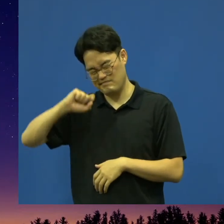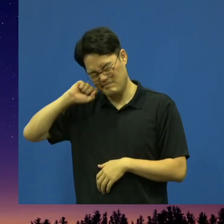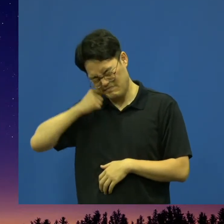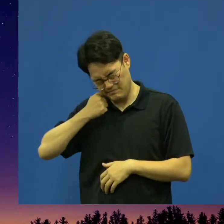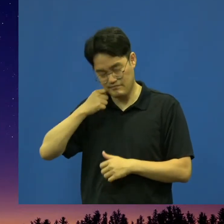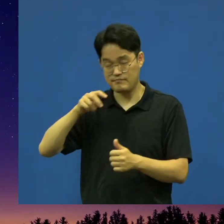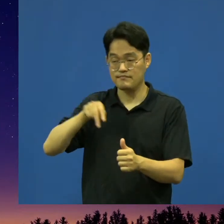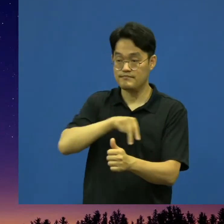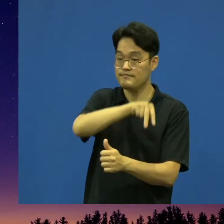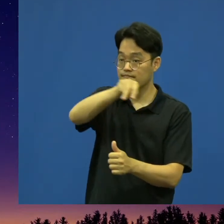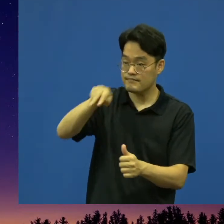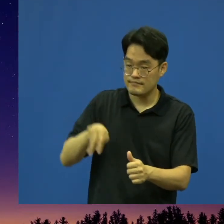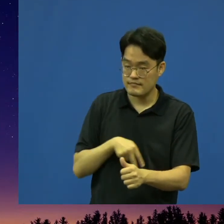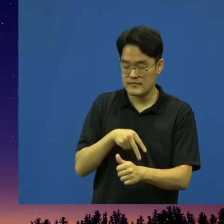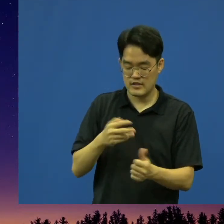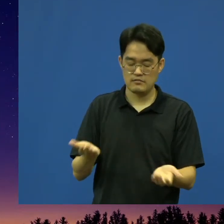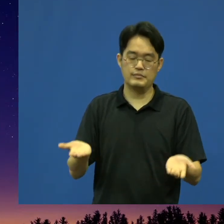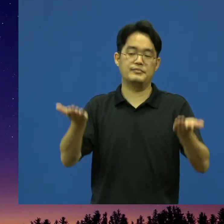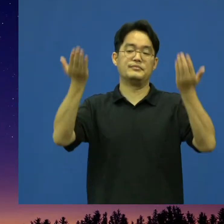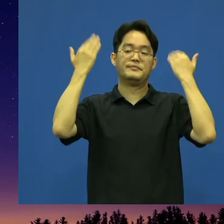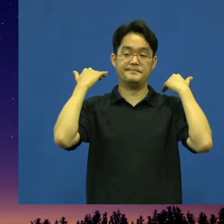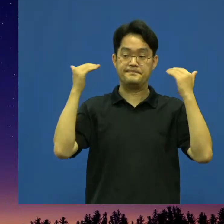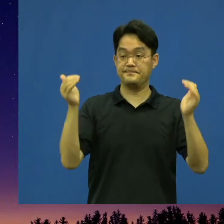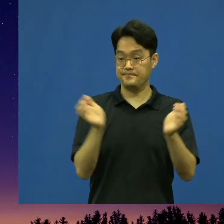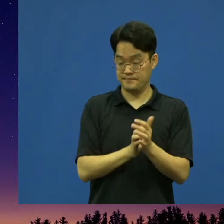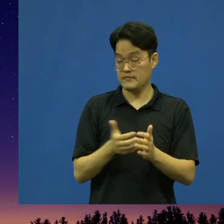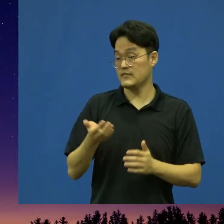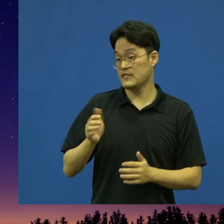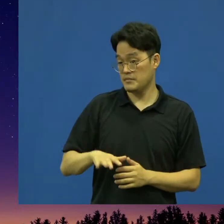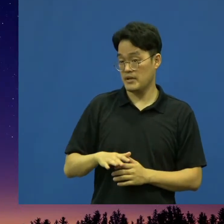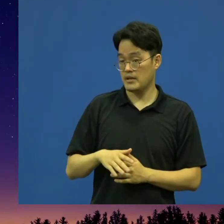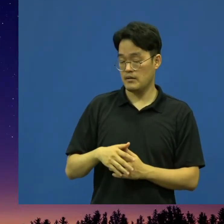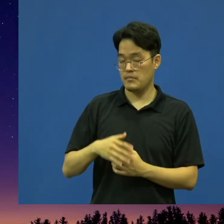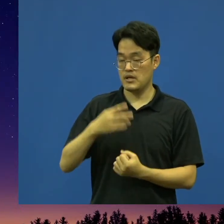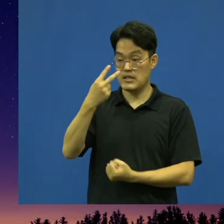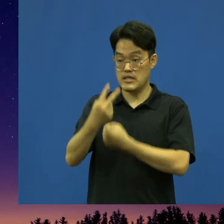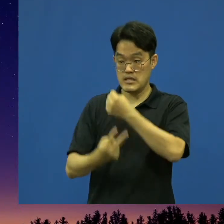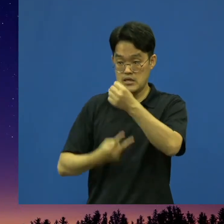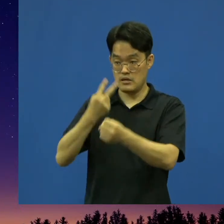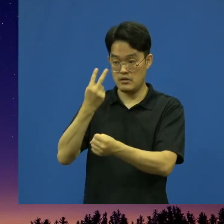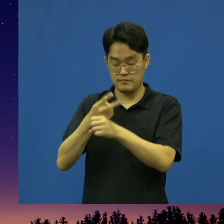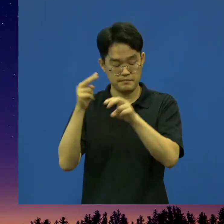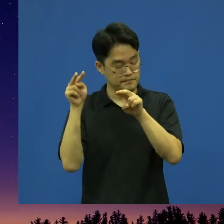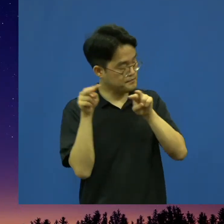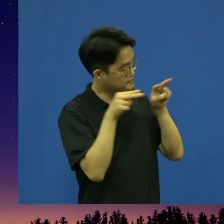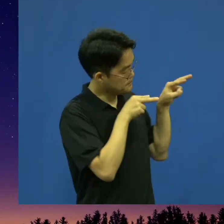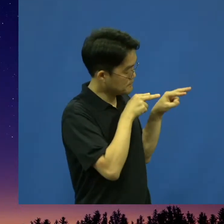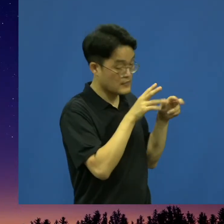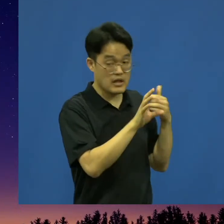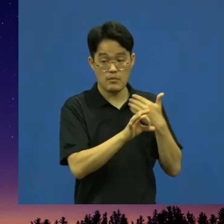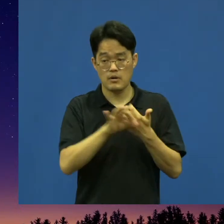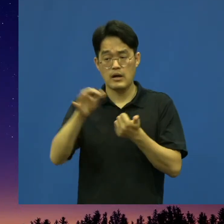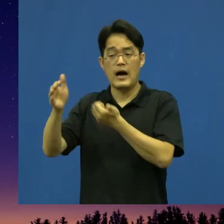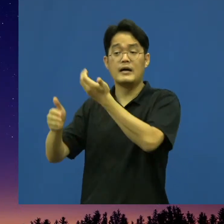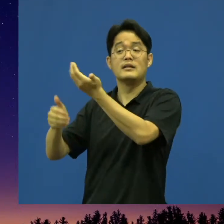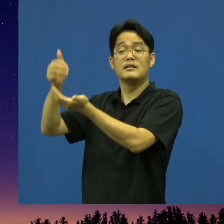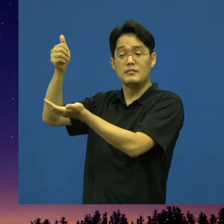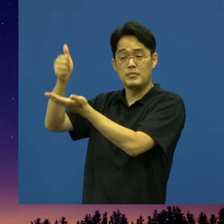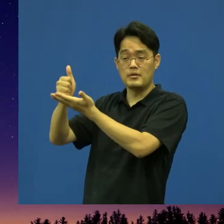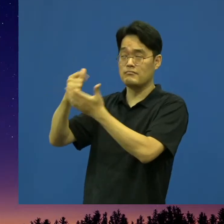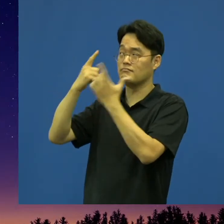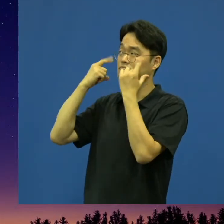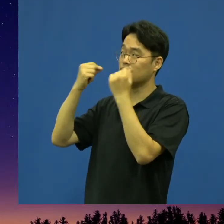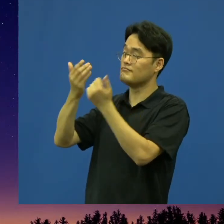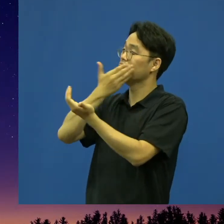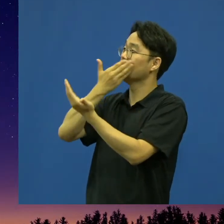상황들을 많이 지나왔지만 지난 2년을 돌아보면 하나님이 보좌에 앉아 계신다 하는